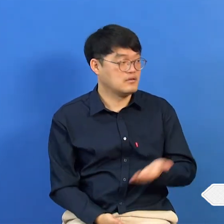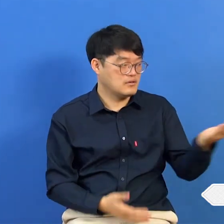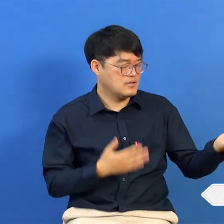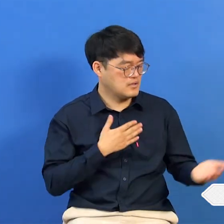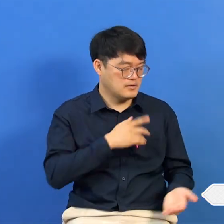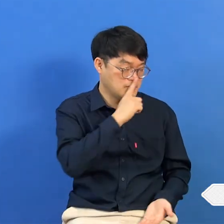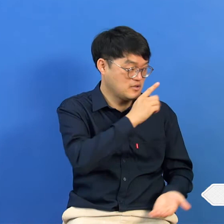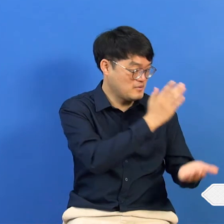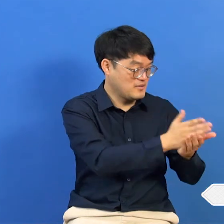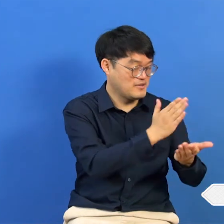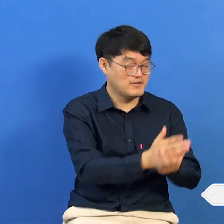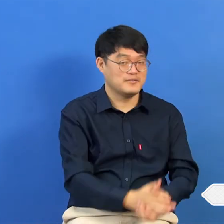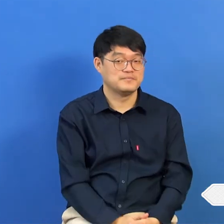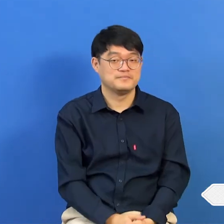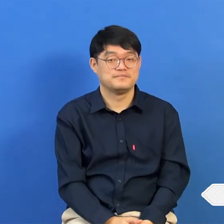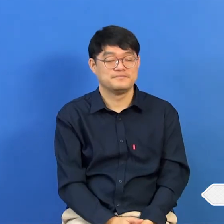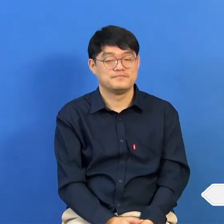나빠할라.